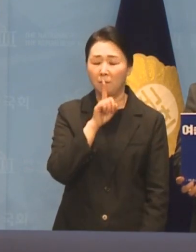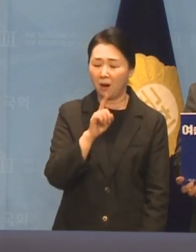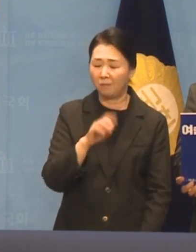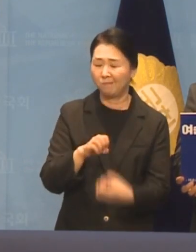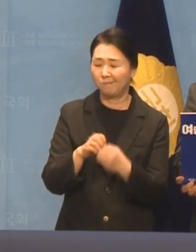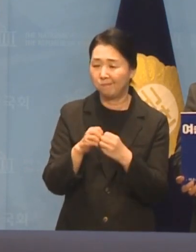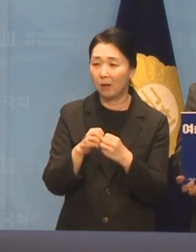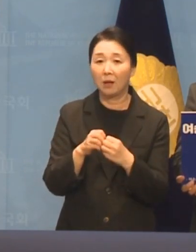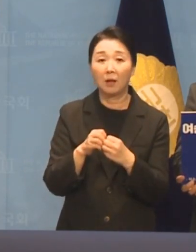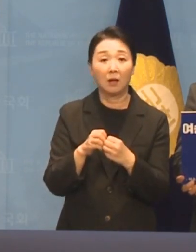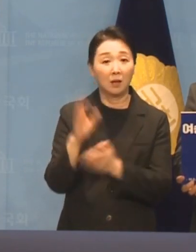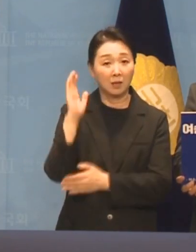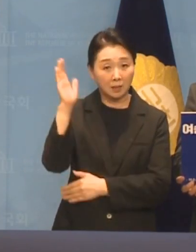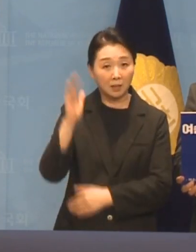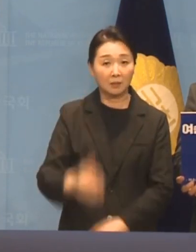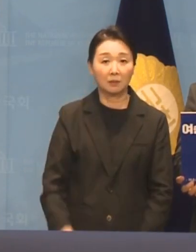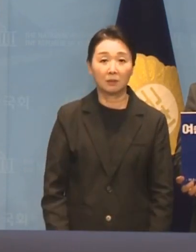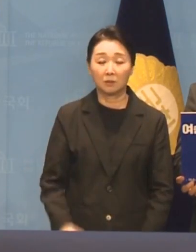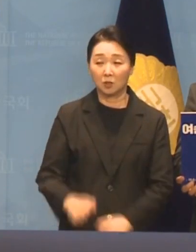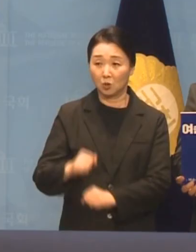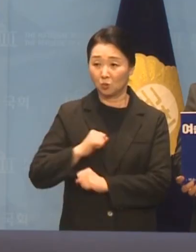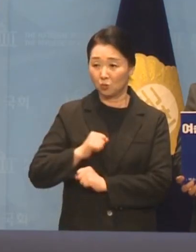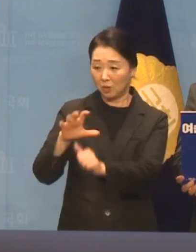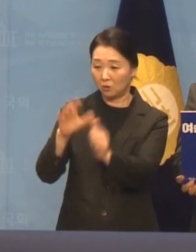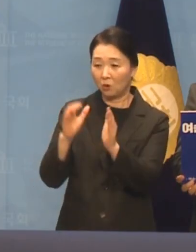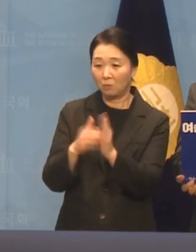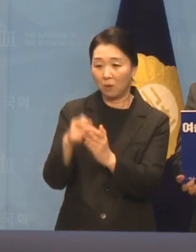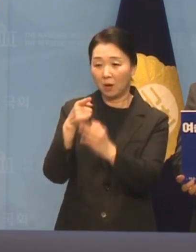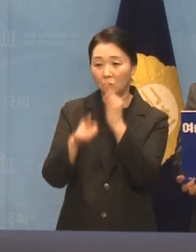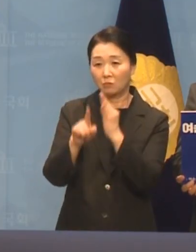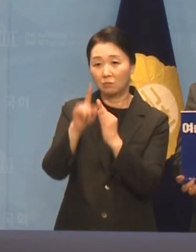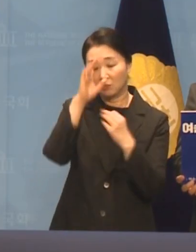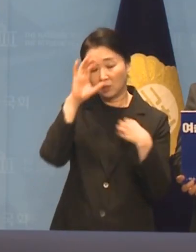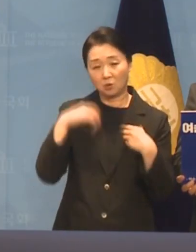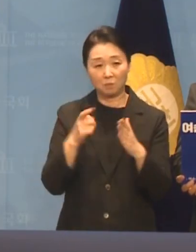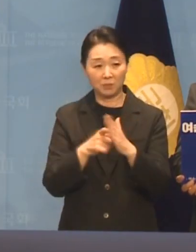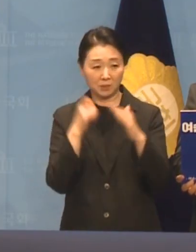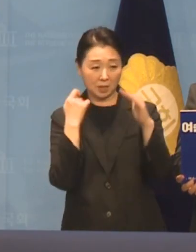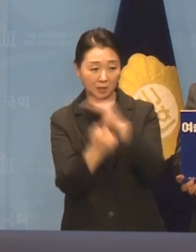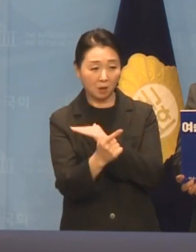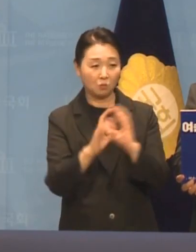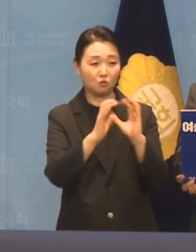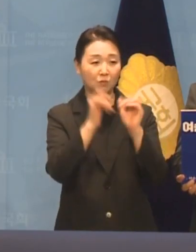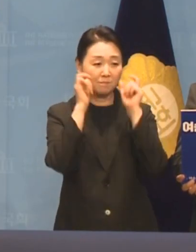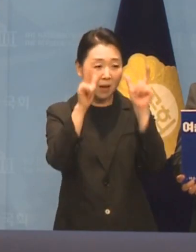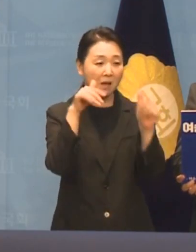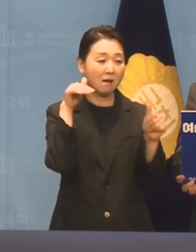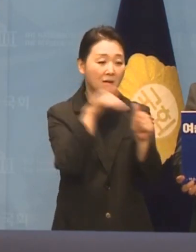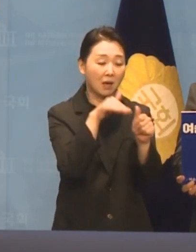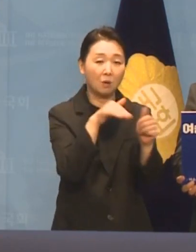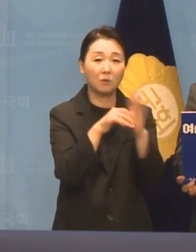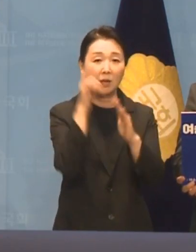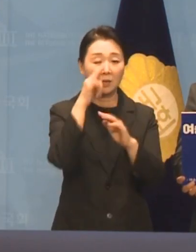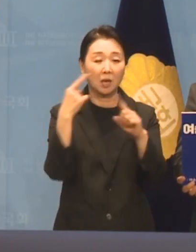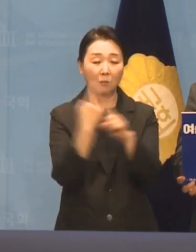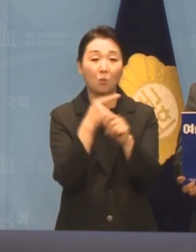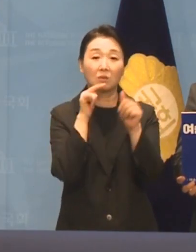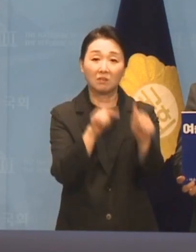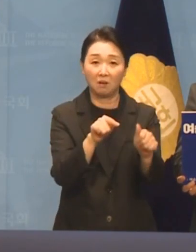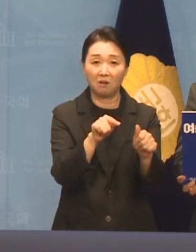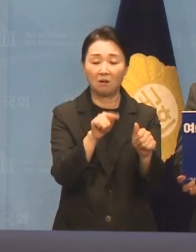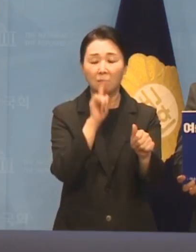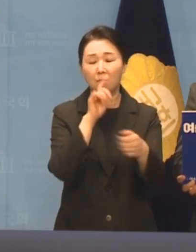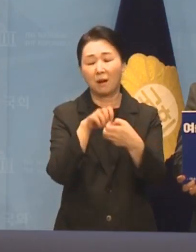주장을 펼쳤고 군대를 동원한 윤석열의 비상계엄이 국민을 깨우기 위한 계몽령이라는